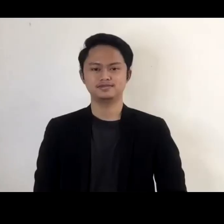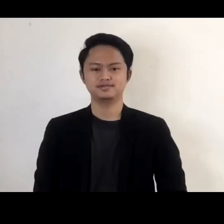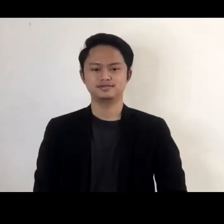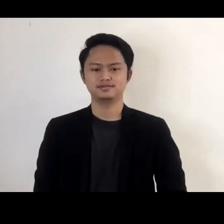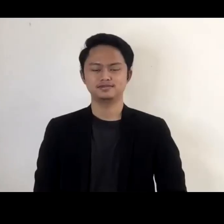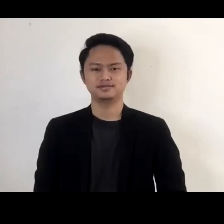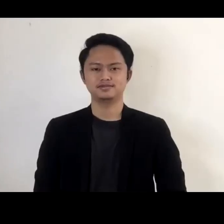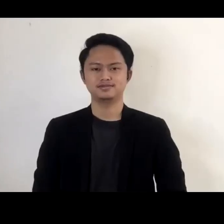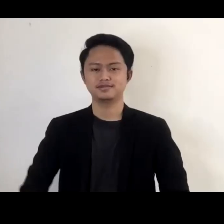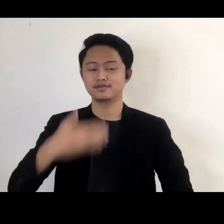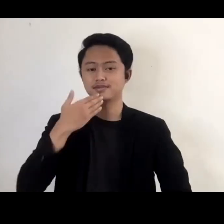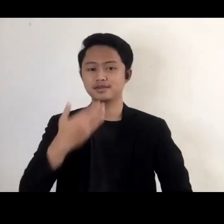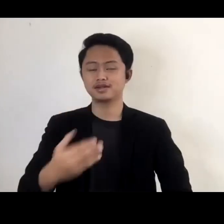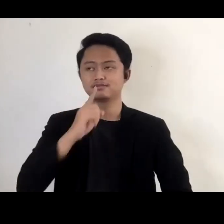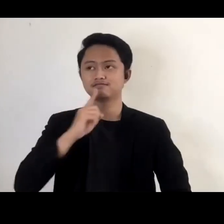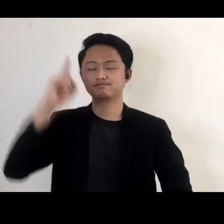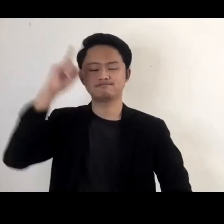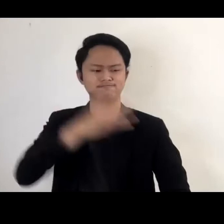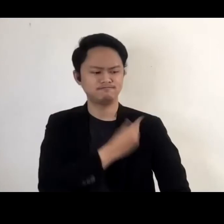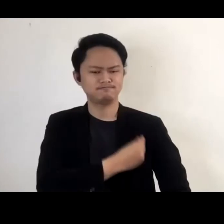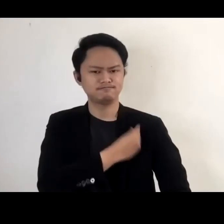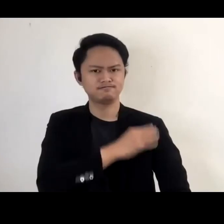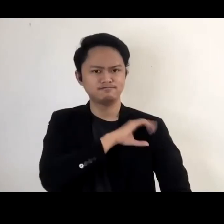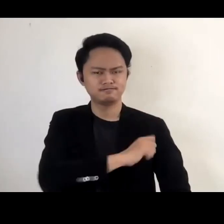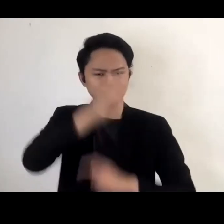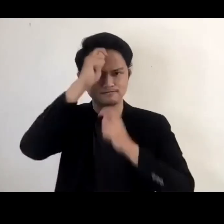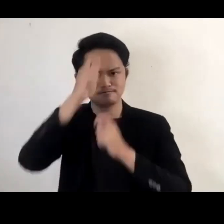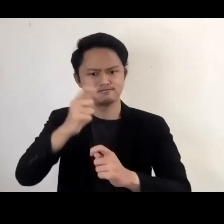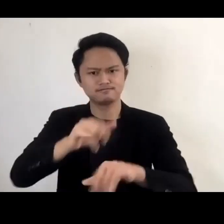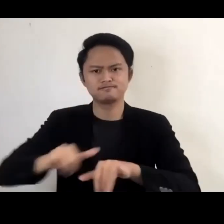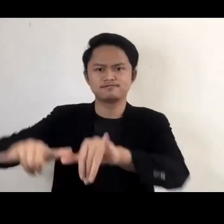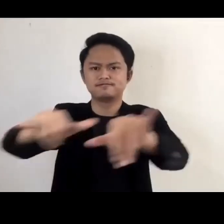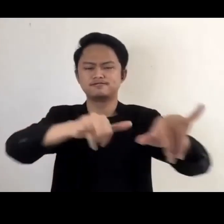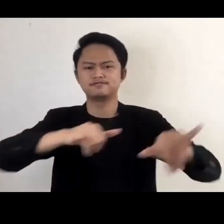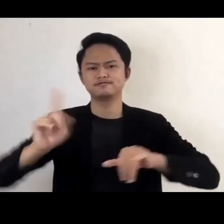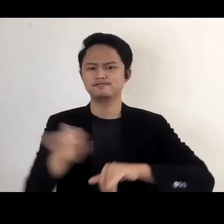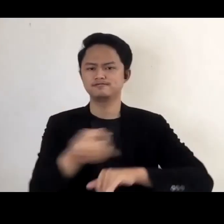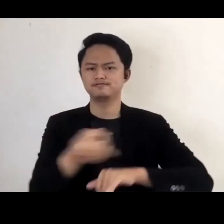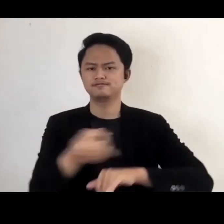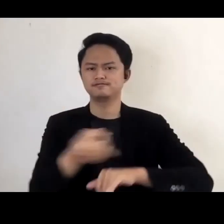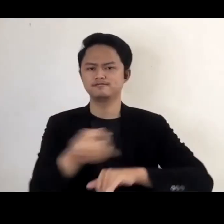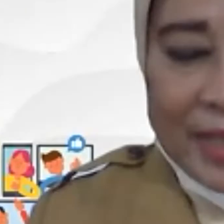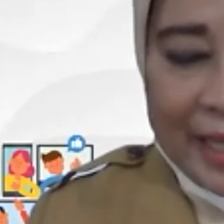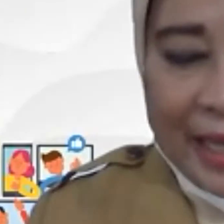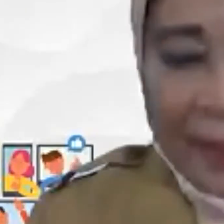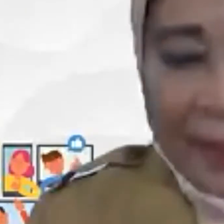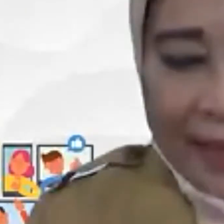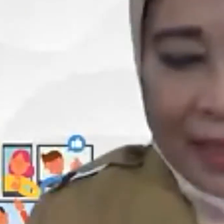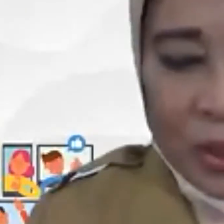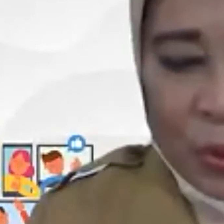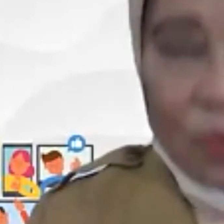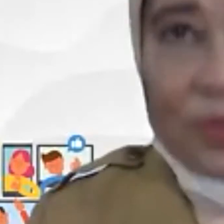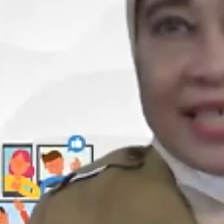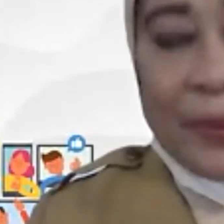Terima kasih. Bismillahirrahmanirrahim. Yang terhormat sama-sama kita banggakan Ibu